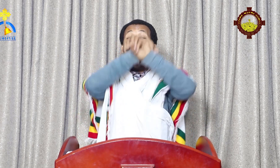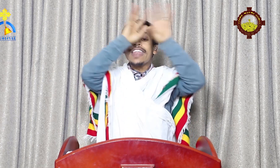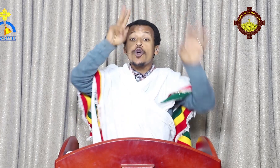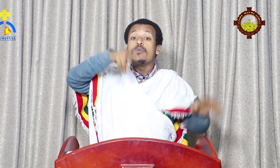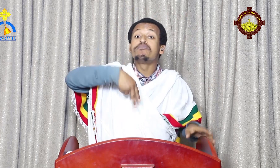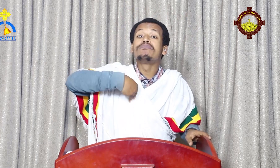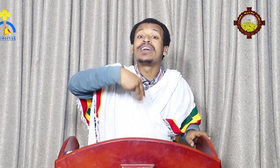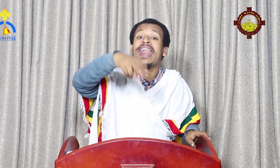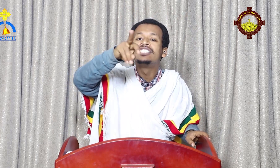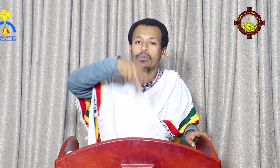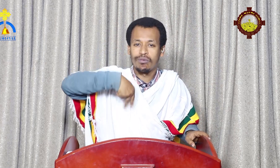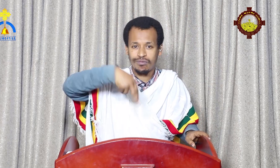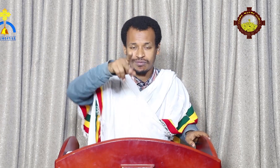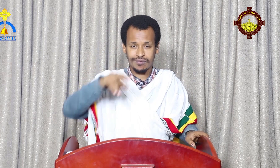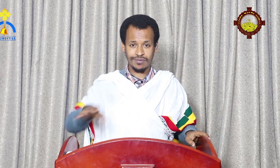በብርሃን ነው የምንመላለሰው።